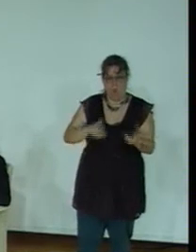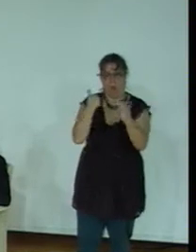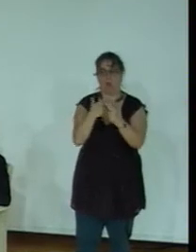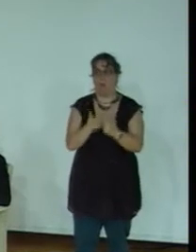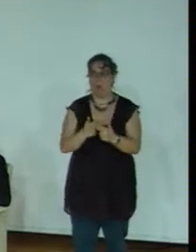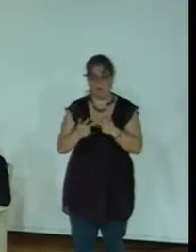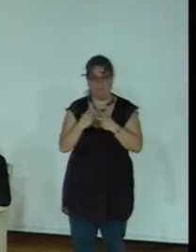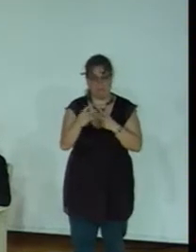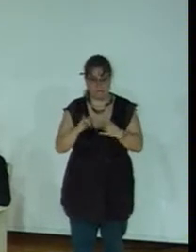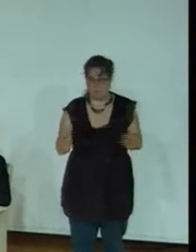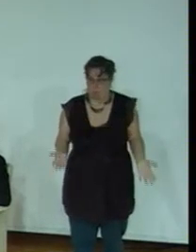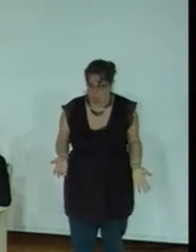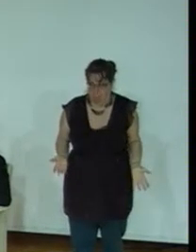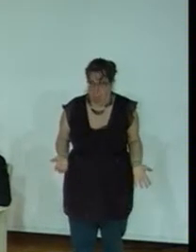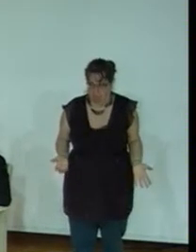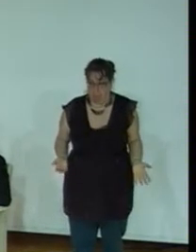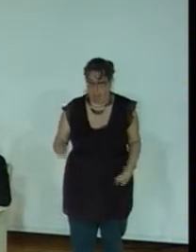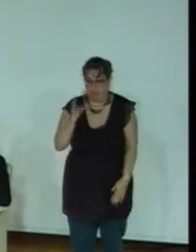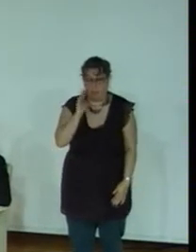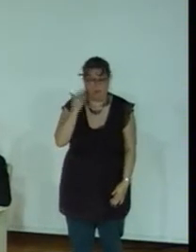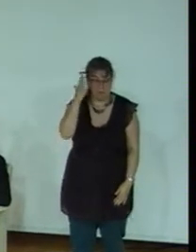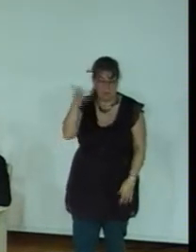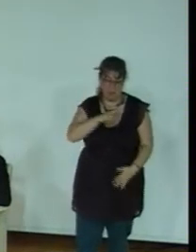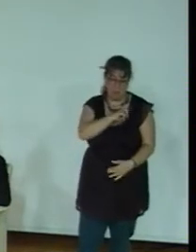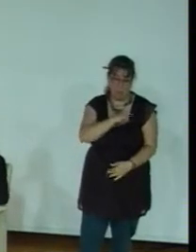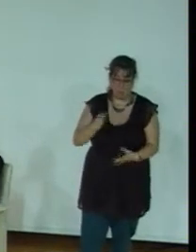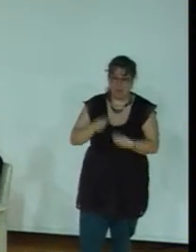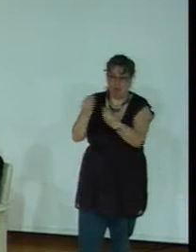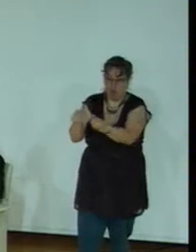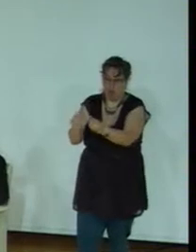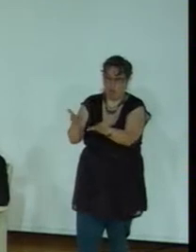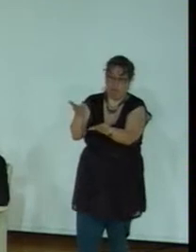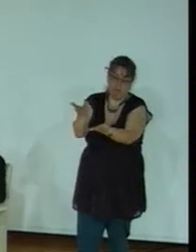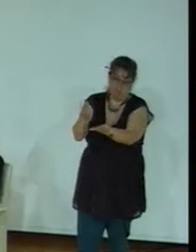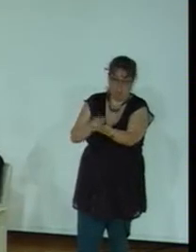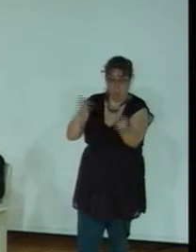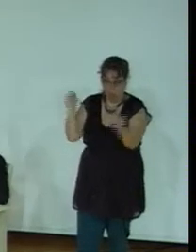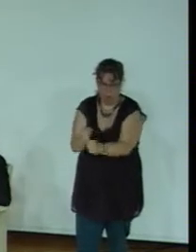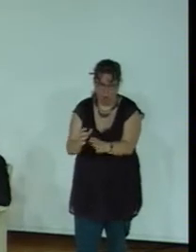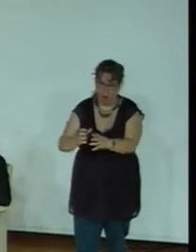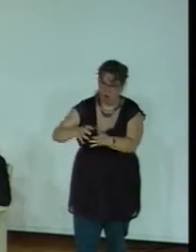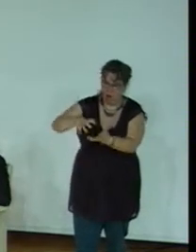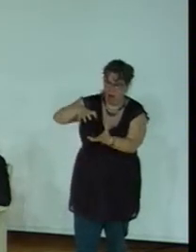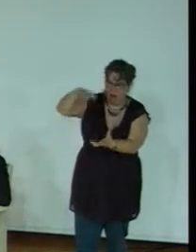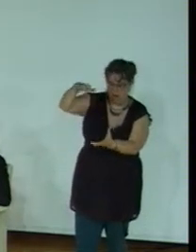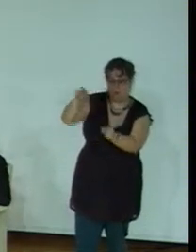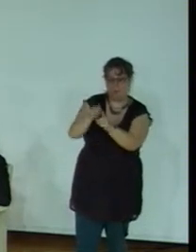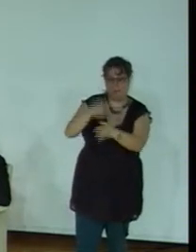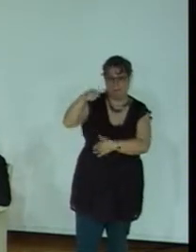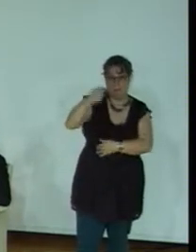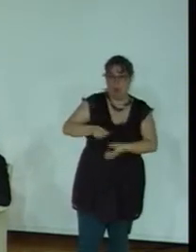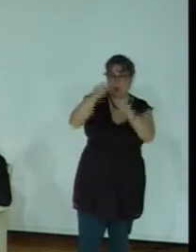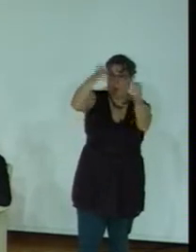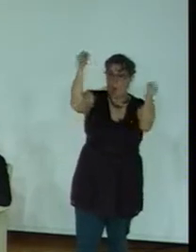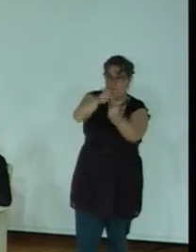mains. Et donc, on sait tous qu'à partir du moment où on donne des pouvoirs étendus à une personne, que ce soit un policier de base ou que ce soit au président de la République, il y